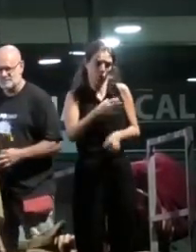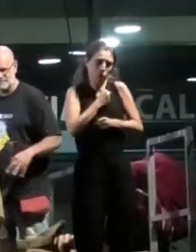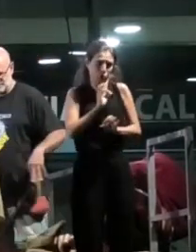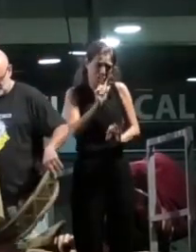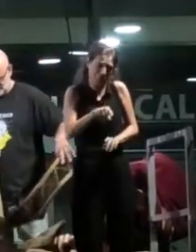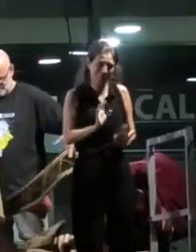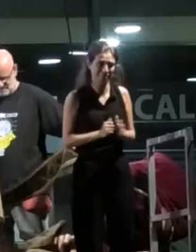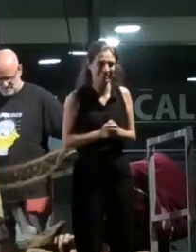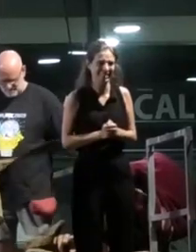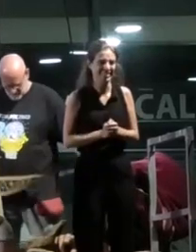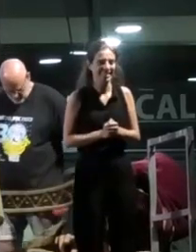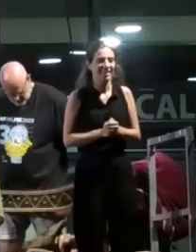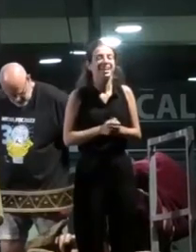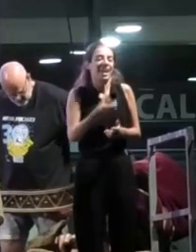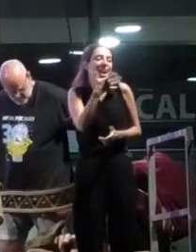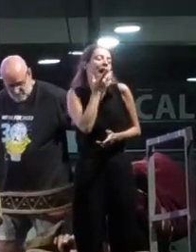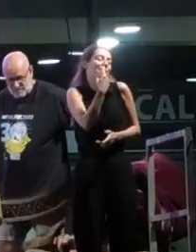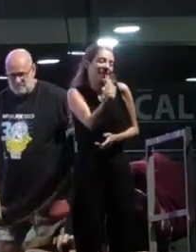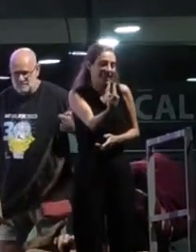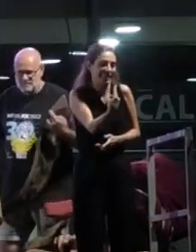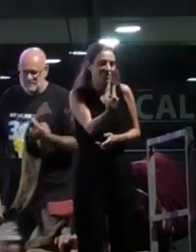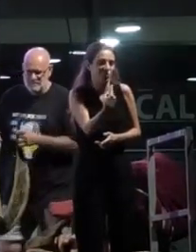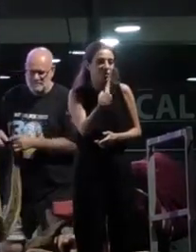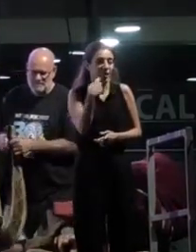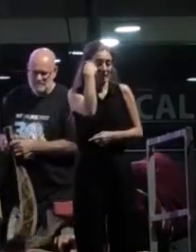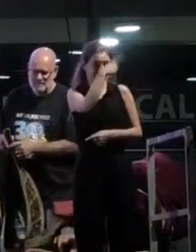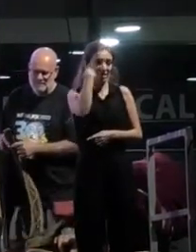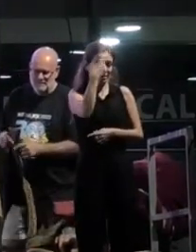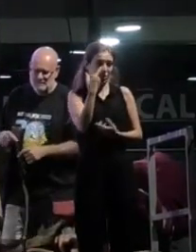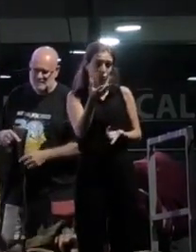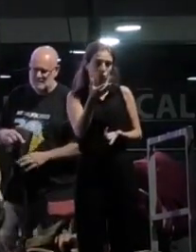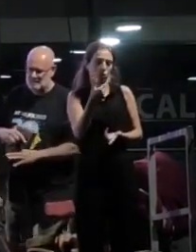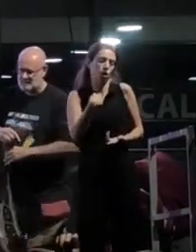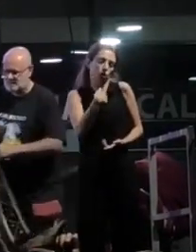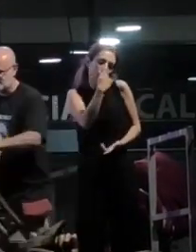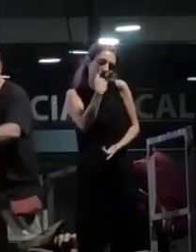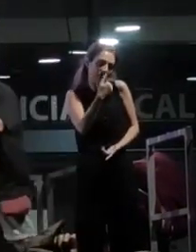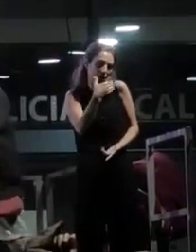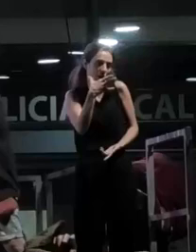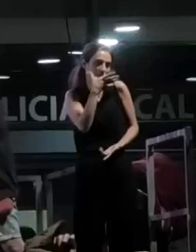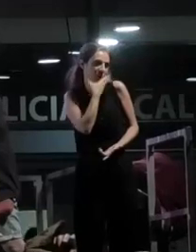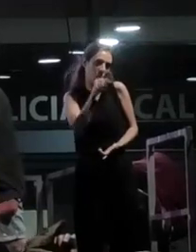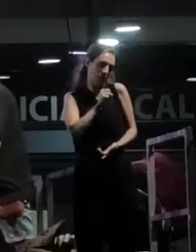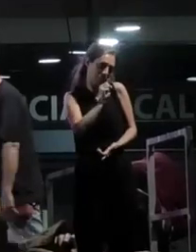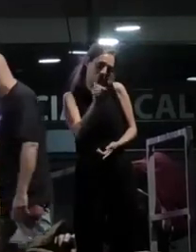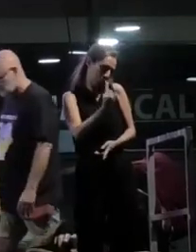espantats. La veritat és que amb aquestes cares, guapos guapos no ho som.